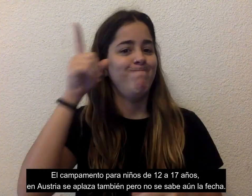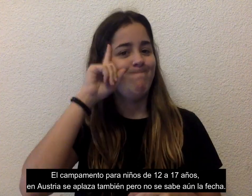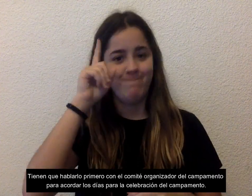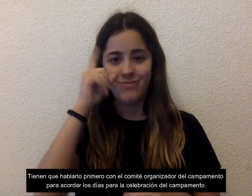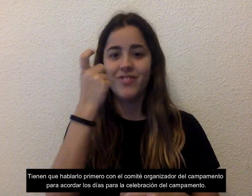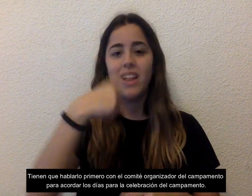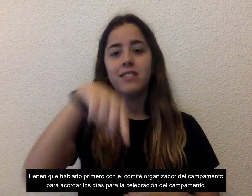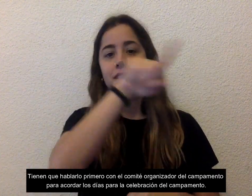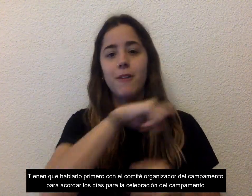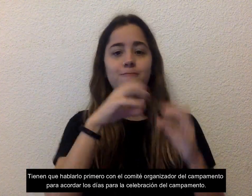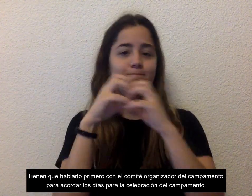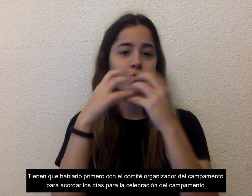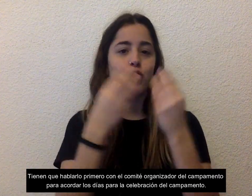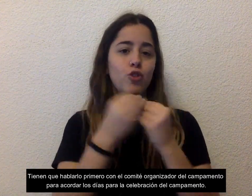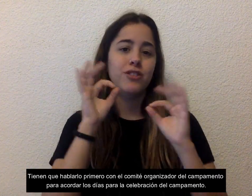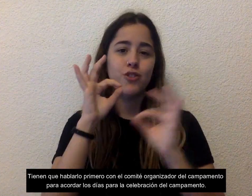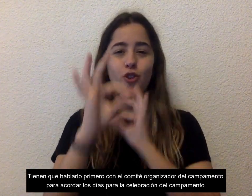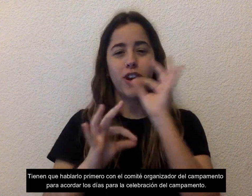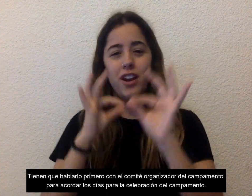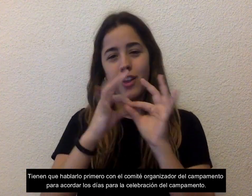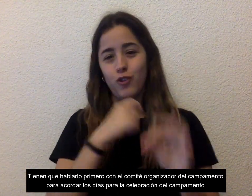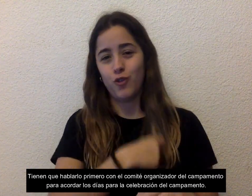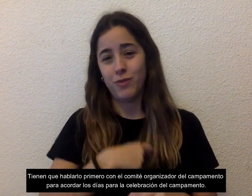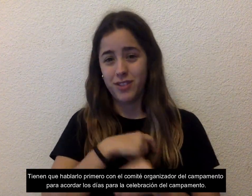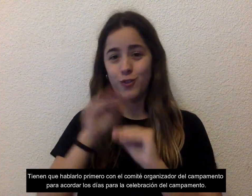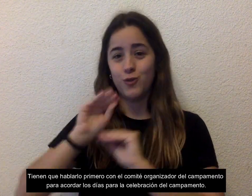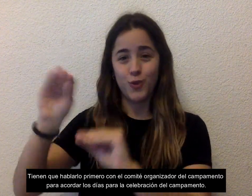La verdad es que no huele a hámster, sino a calcetines de deporte.